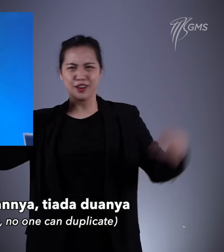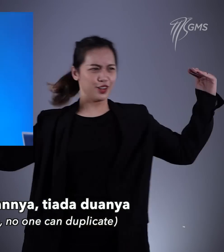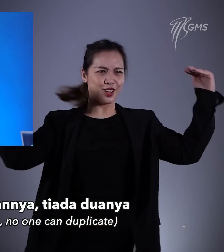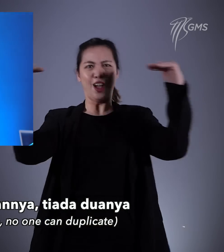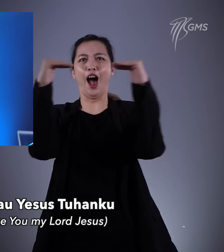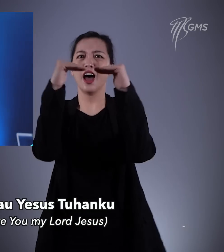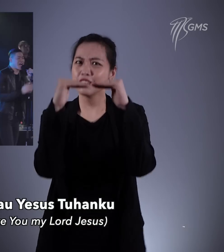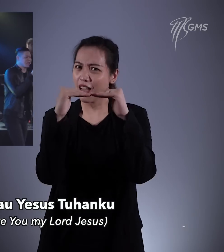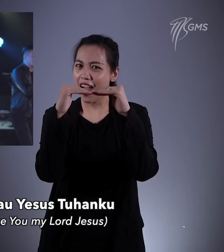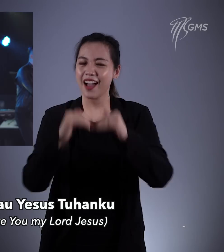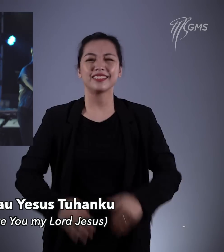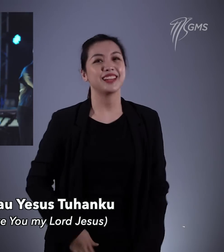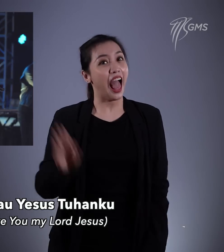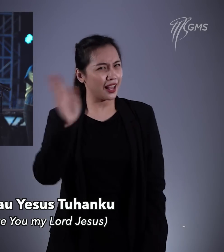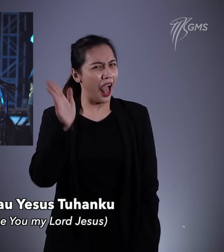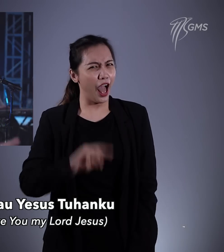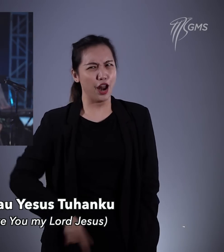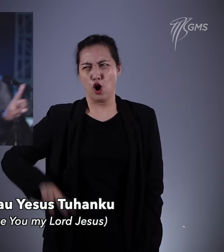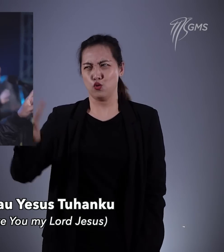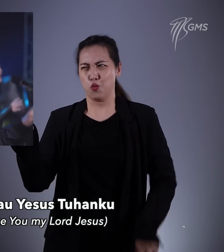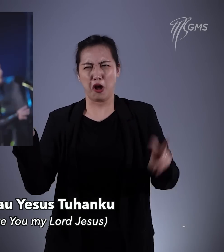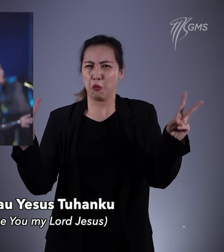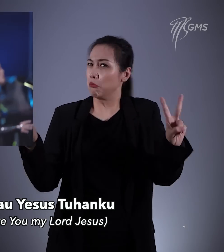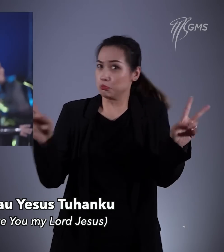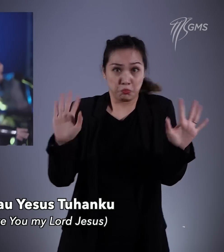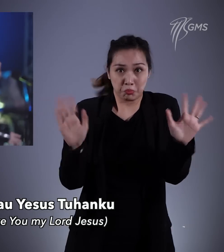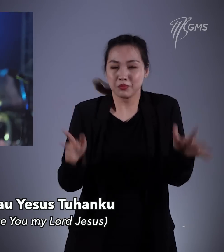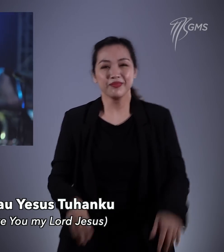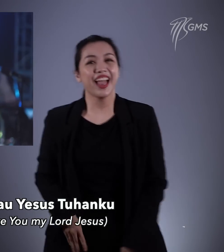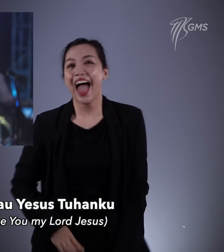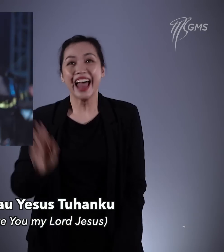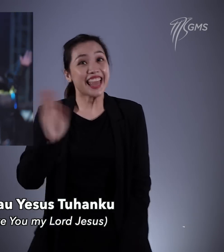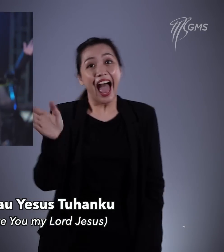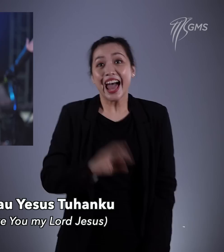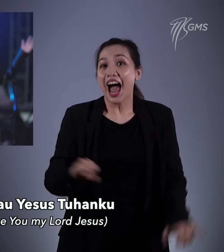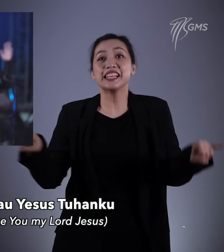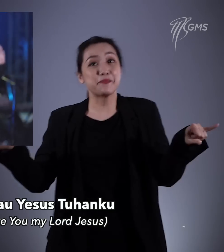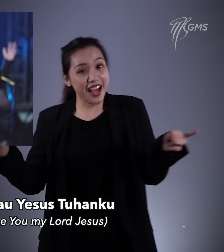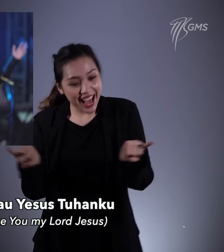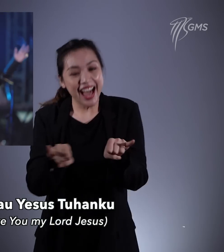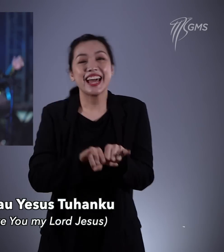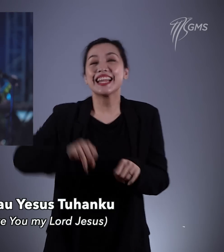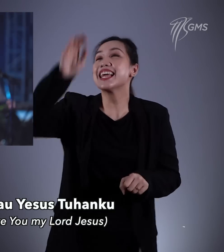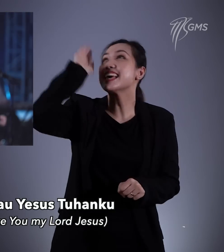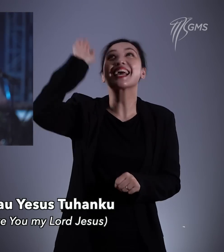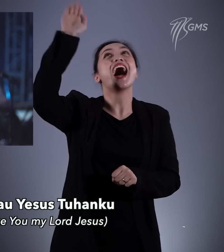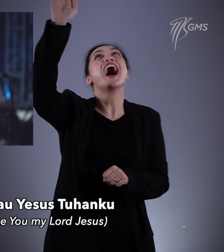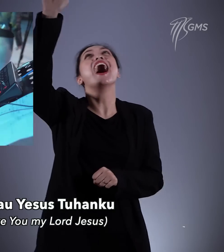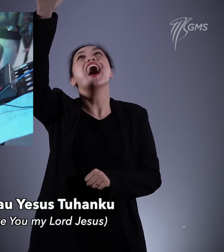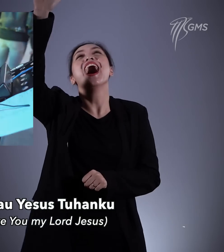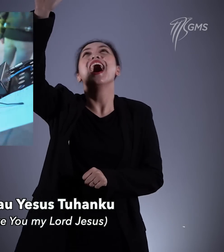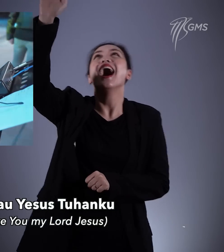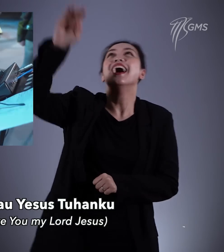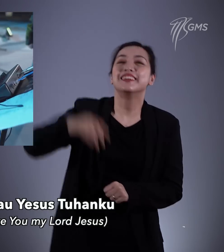tiada bandingannya, tiada duanya, tiada